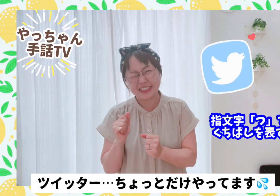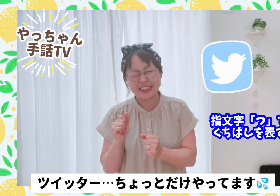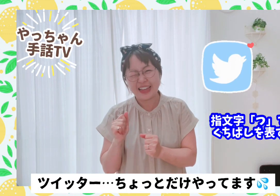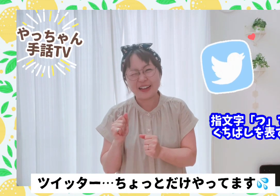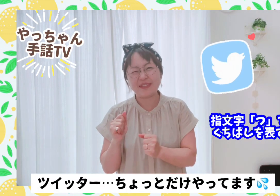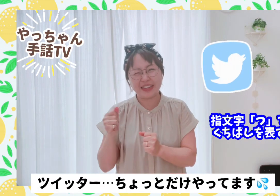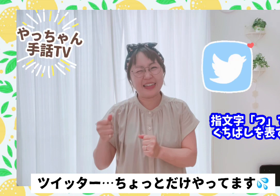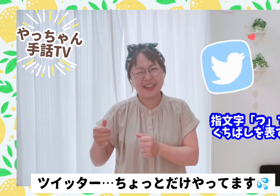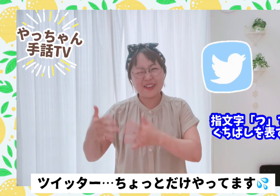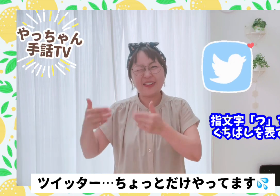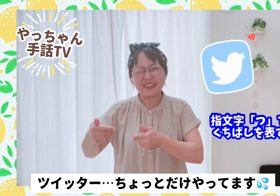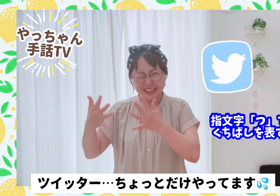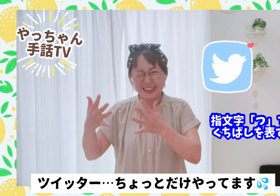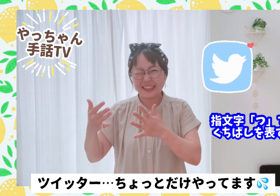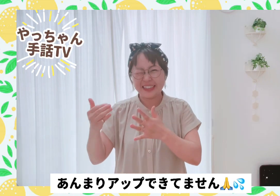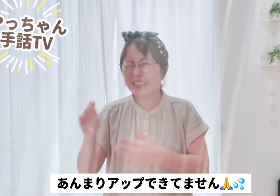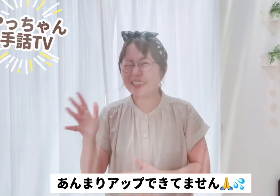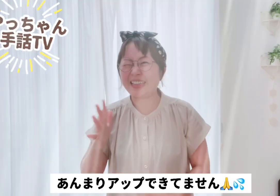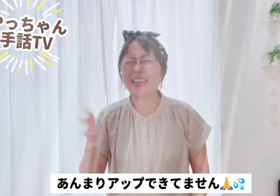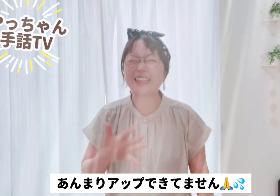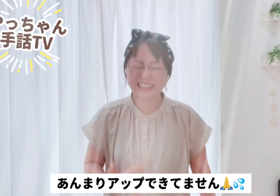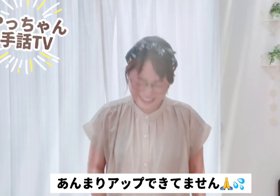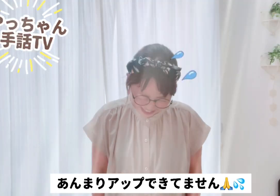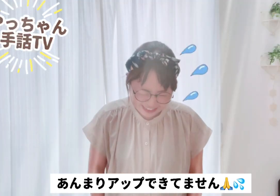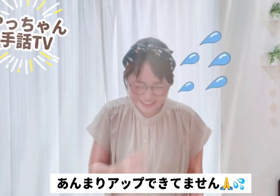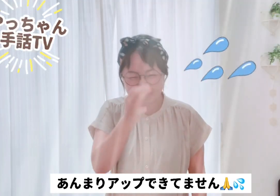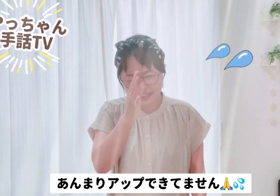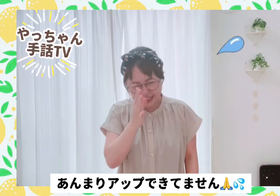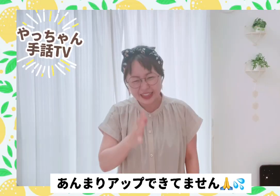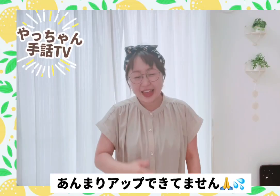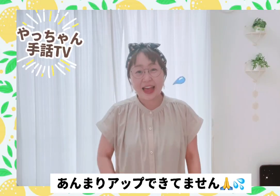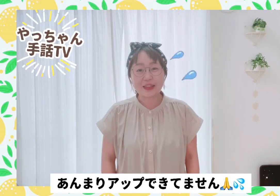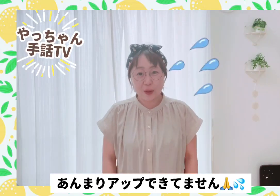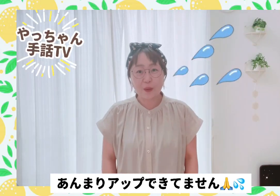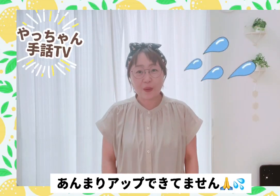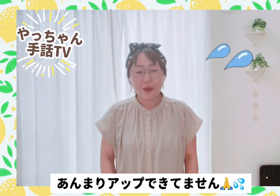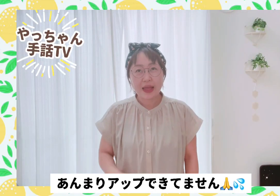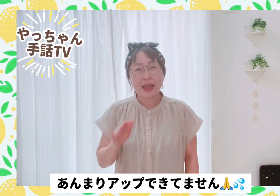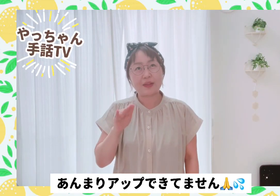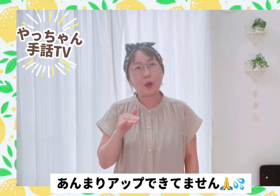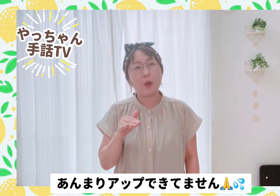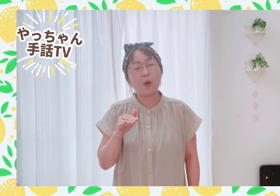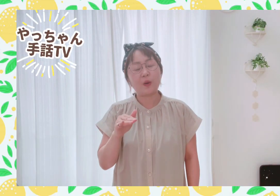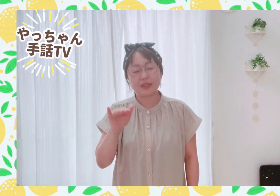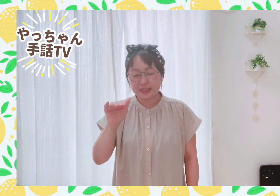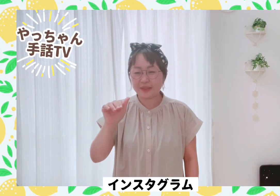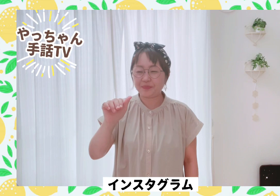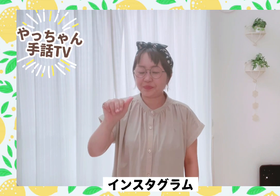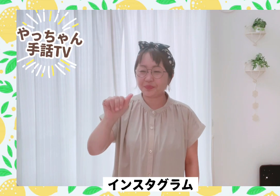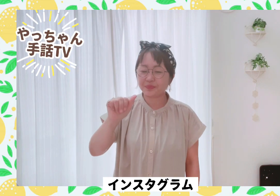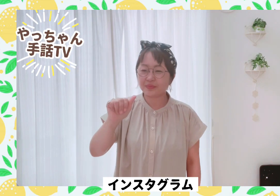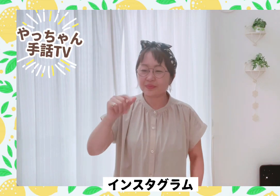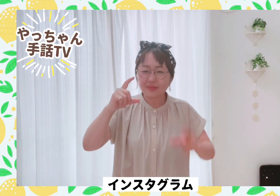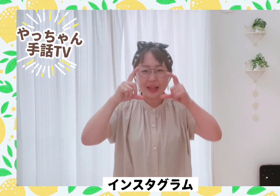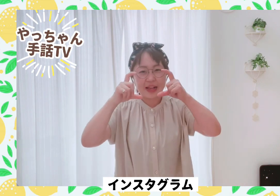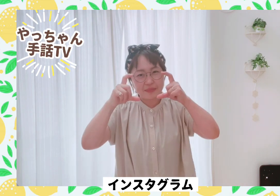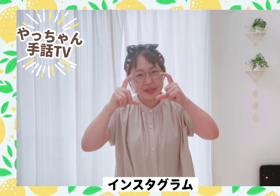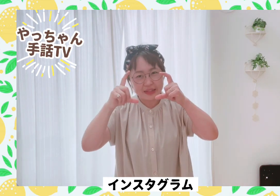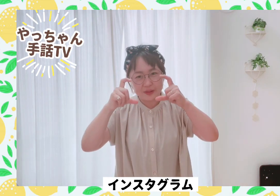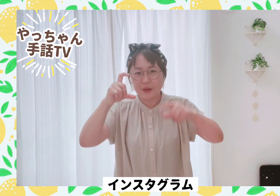ます。あんまりアップできてません、すいません。それとあとこうですね、手話